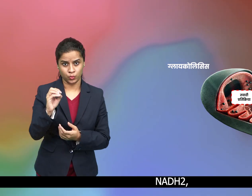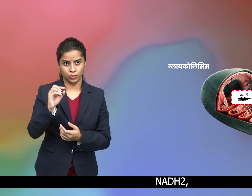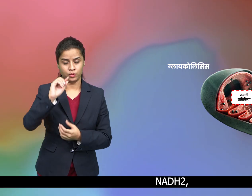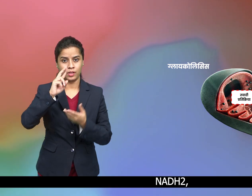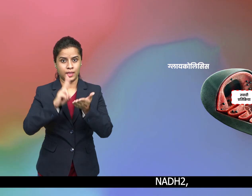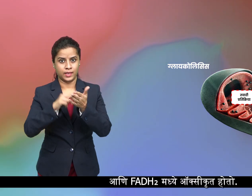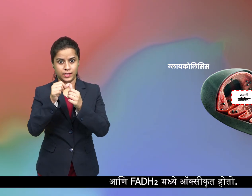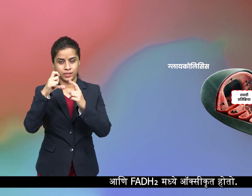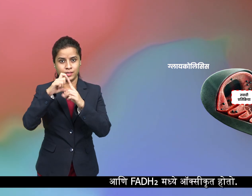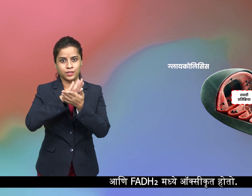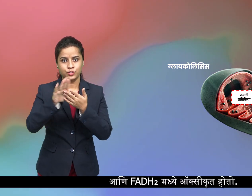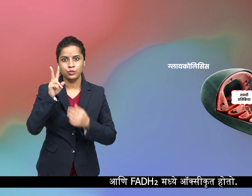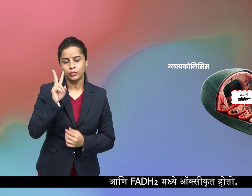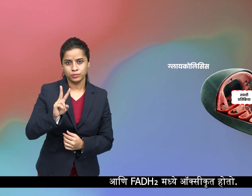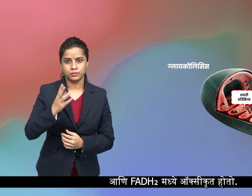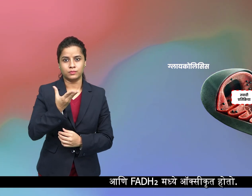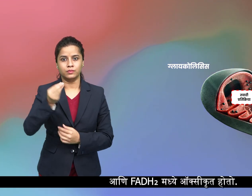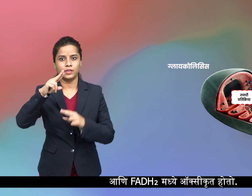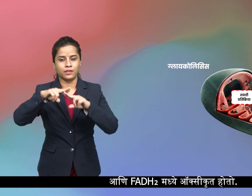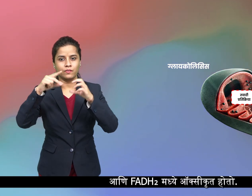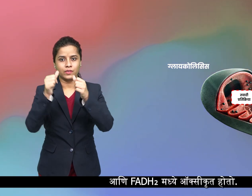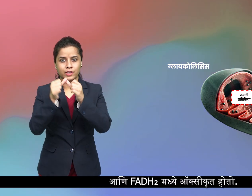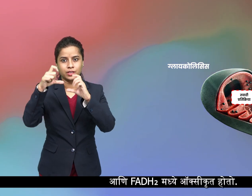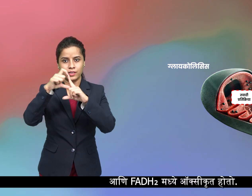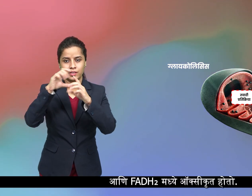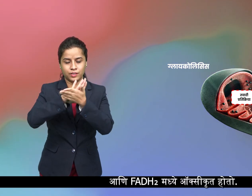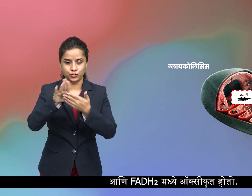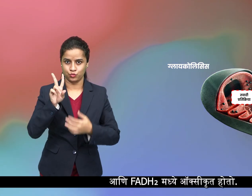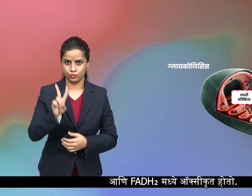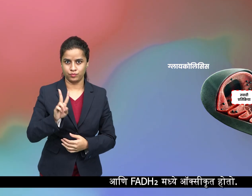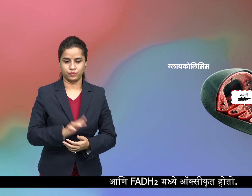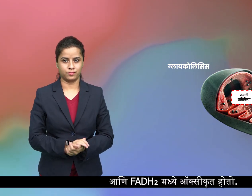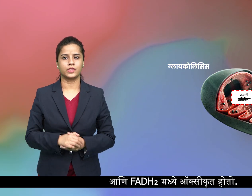NADH2 आणि FADH2 मध्ये ऑक्सीकृत होतो.